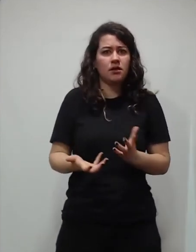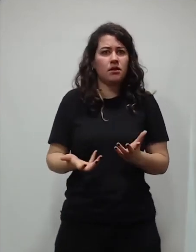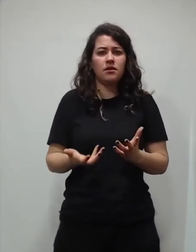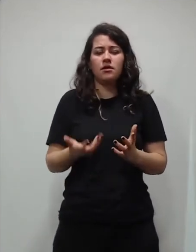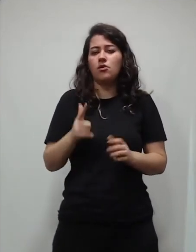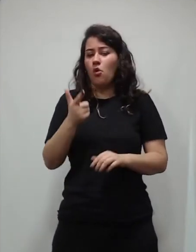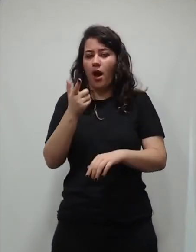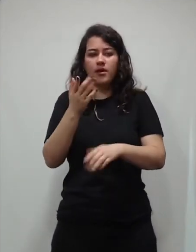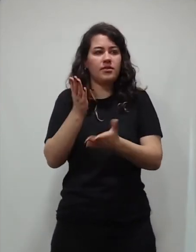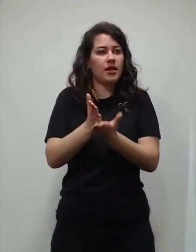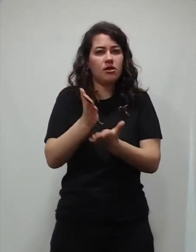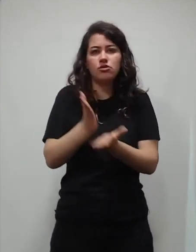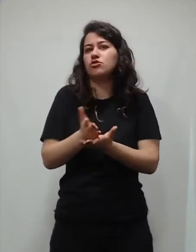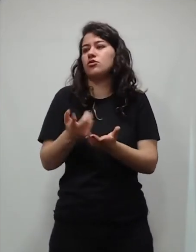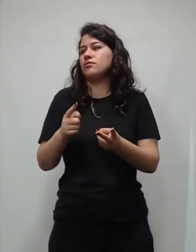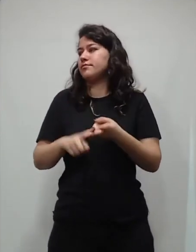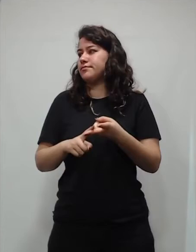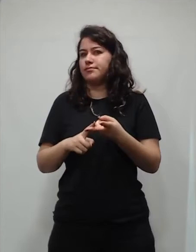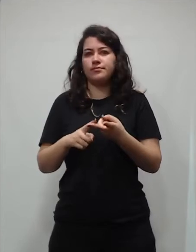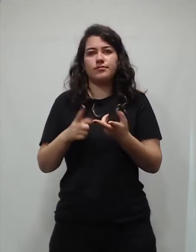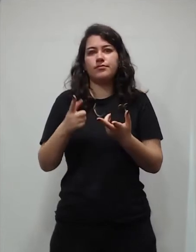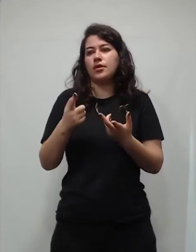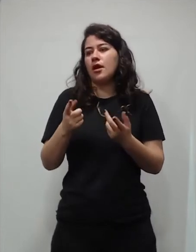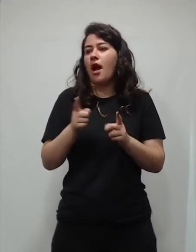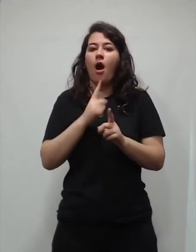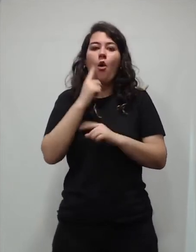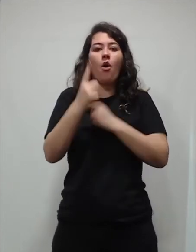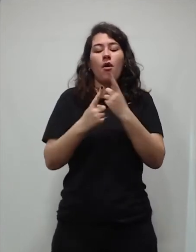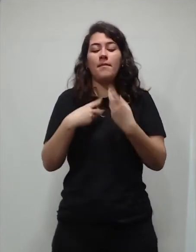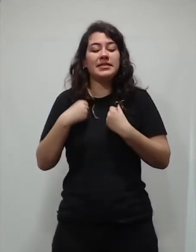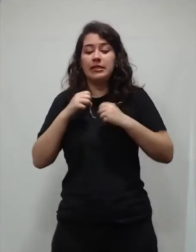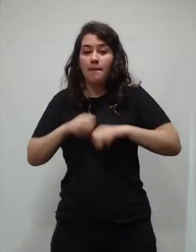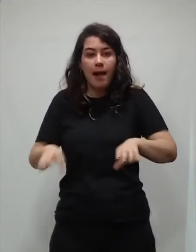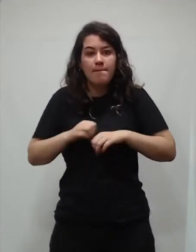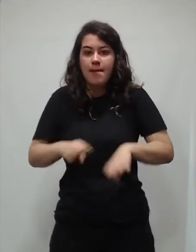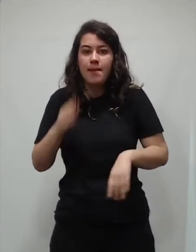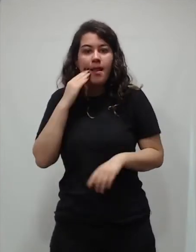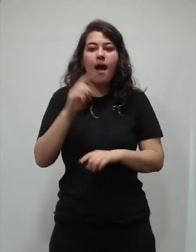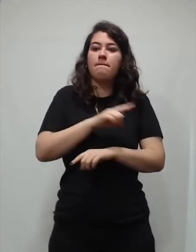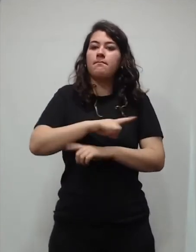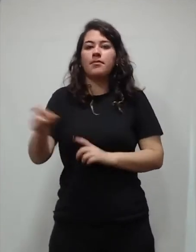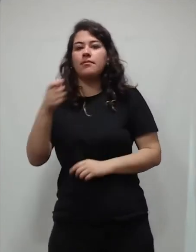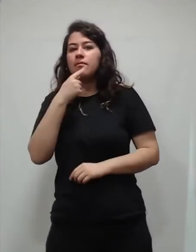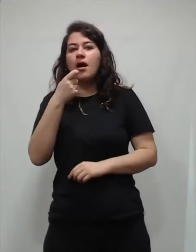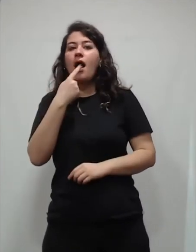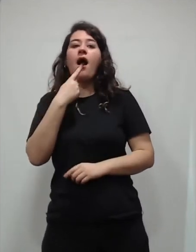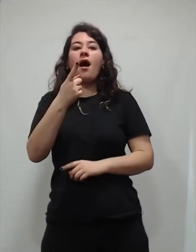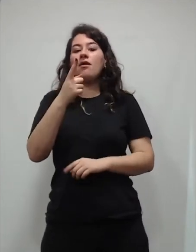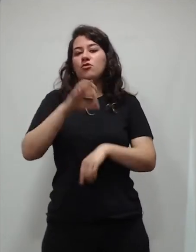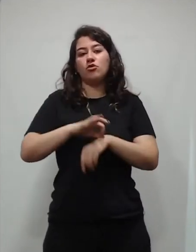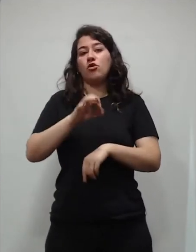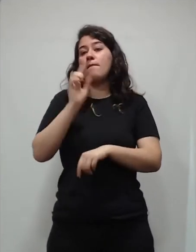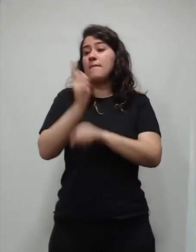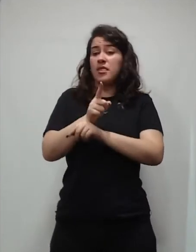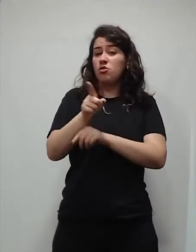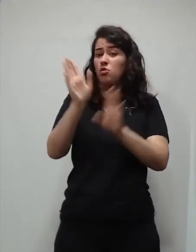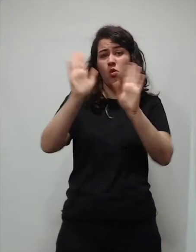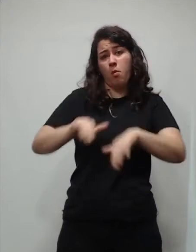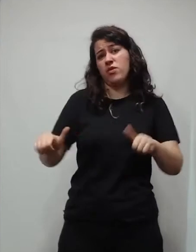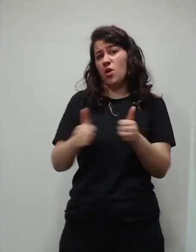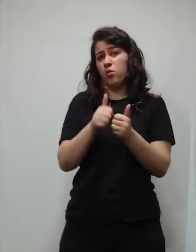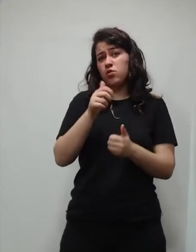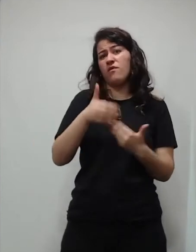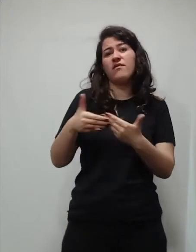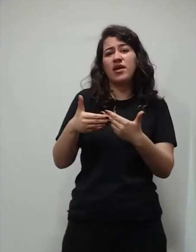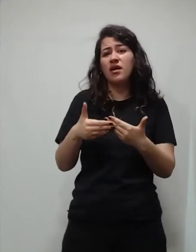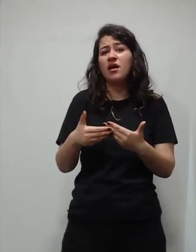derecho, ¿no? Se arregla con el psicofármaco y no estamos aptas para estar con el bebé. ¿Y quién